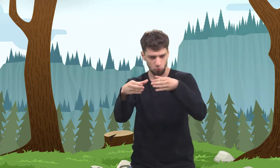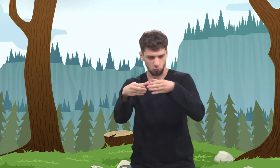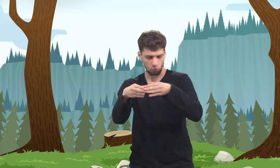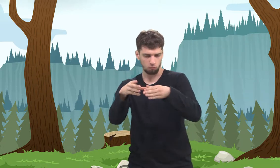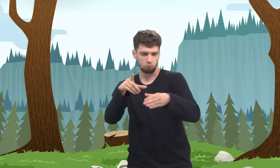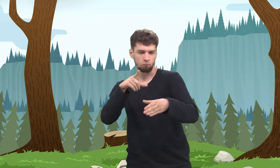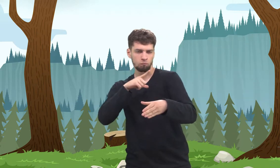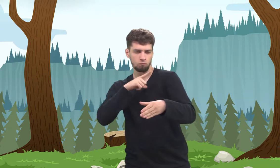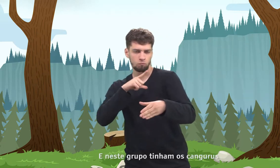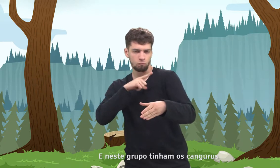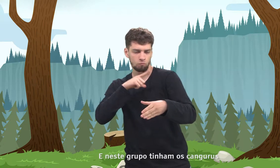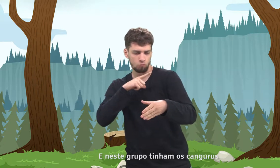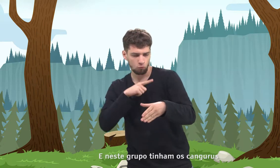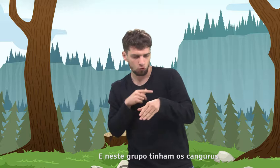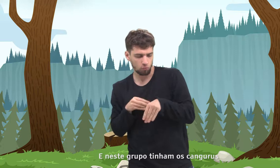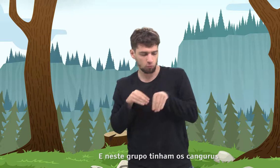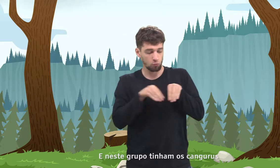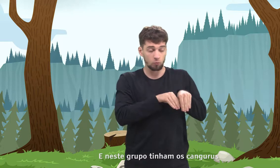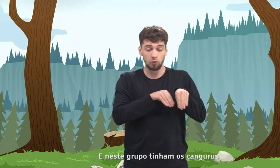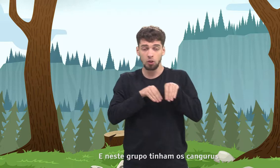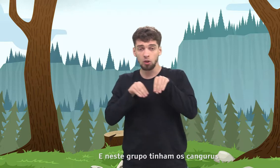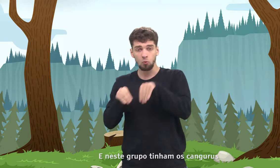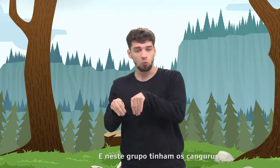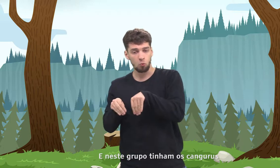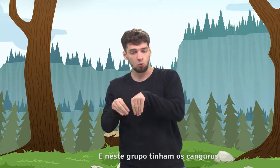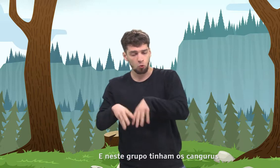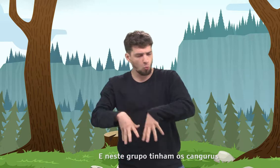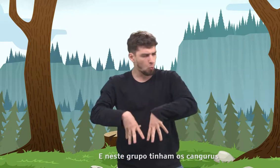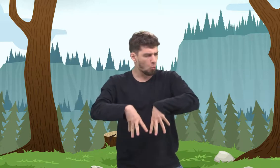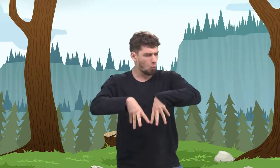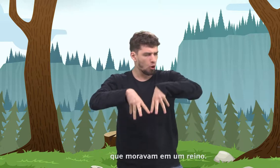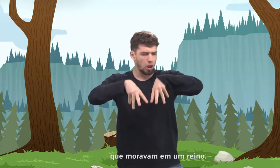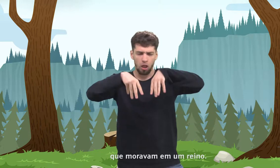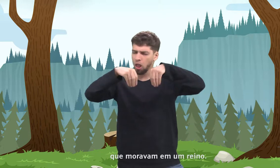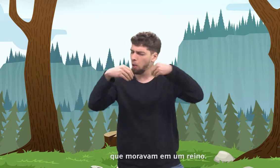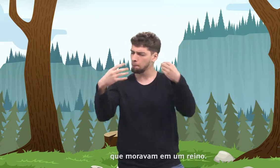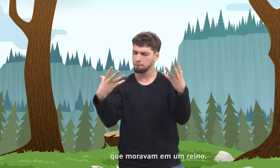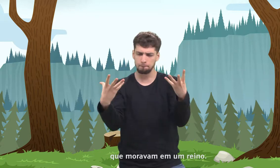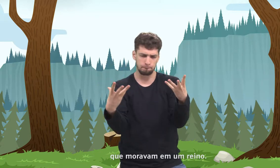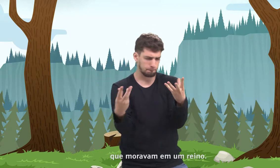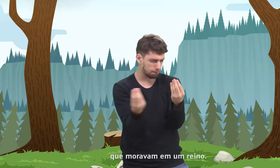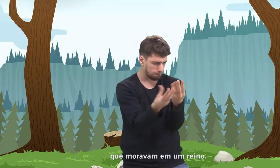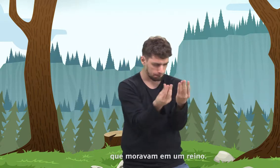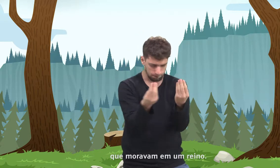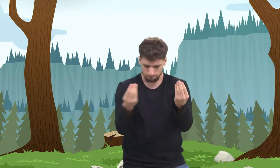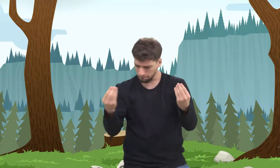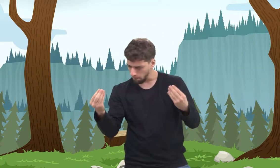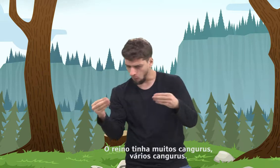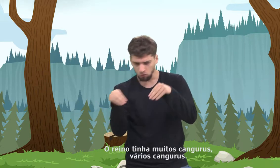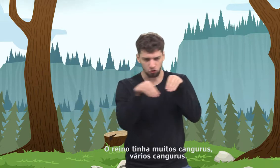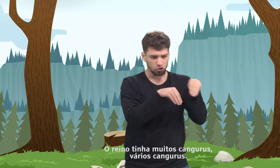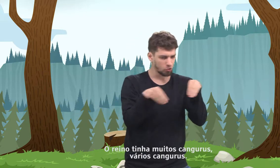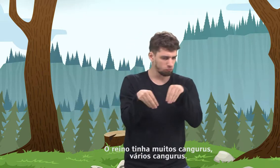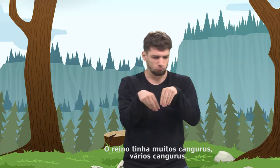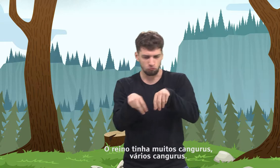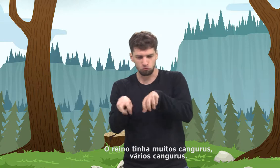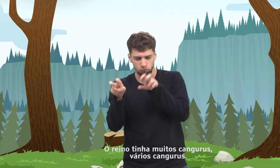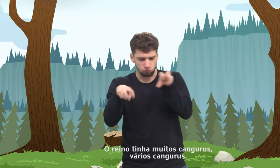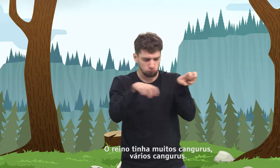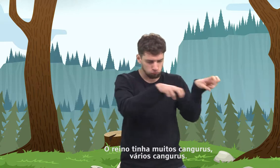e neste grupo tinha os cangurus que moravam num reino o rei não tinha muitos cangurus